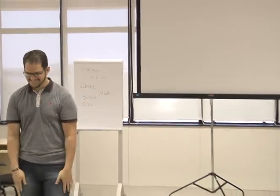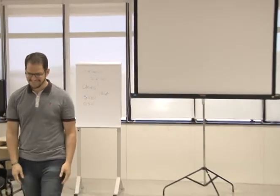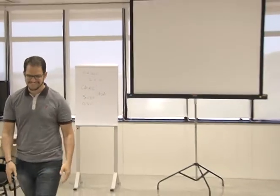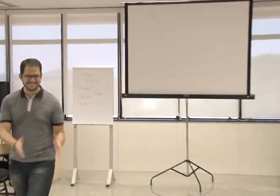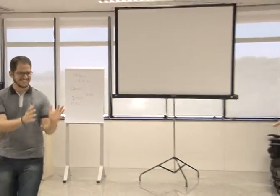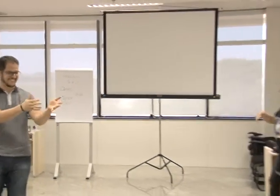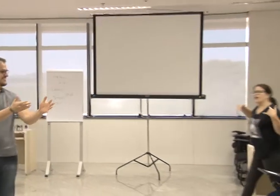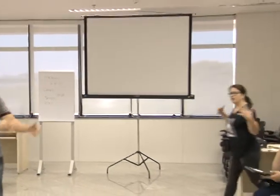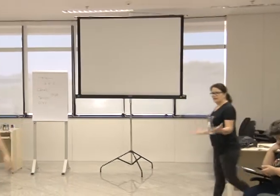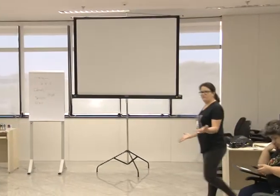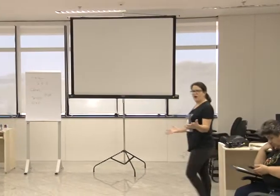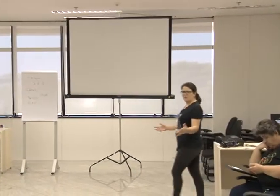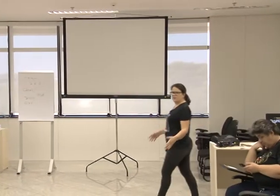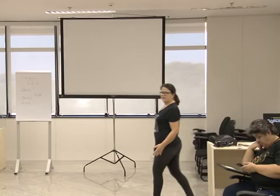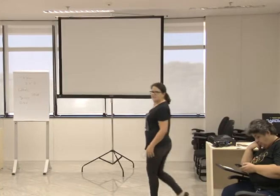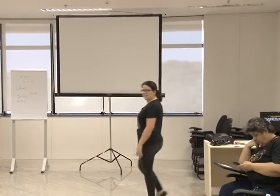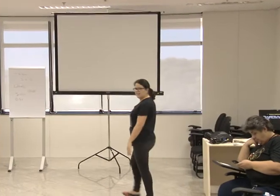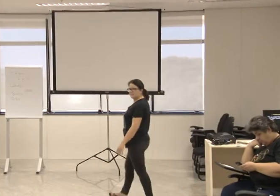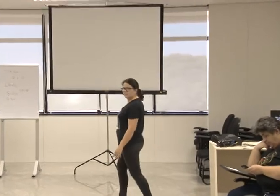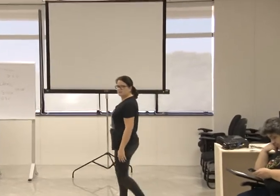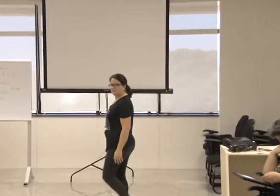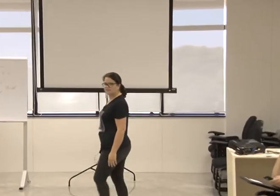Agora tem outra forma de fazer isso?